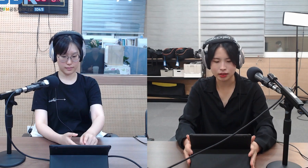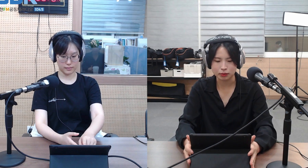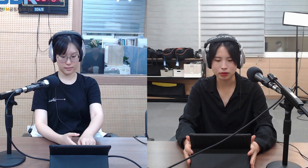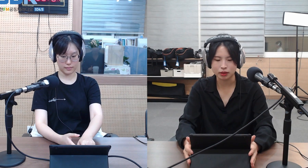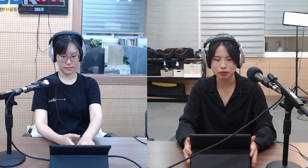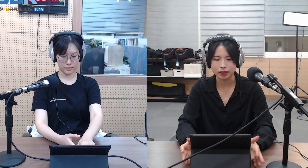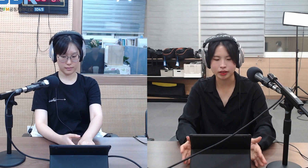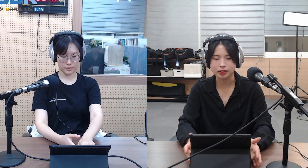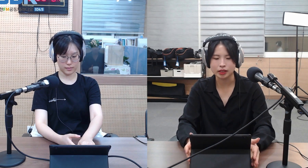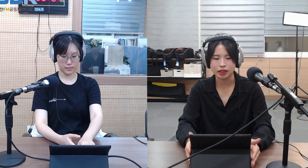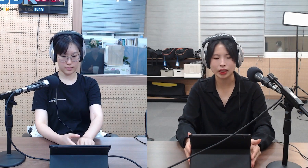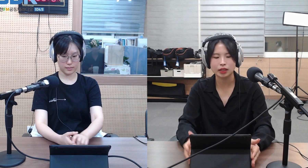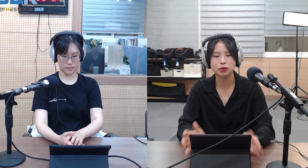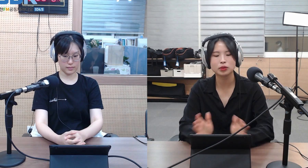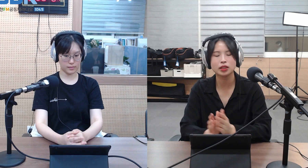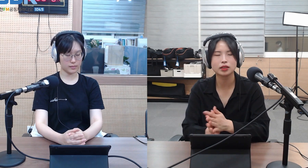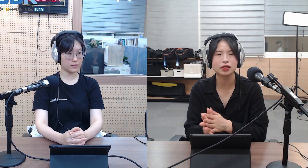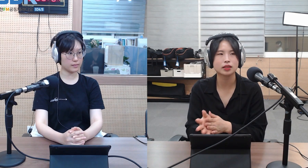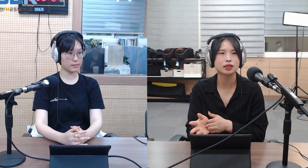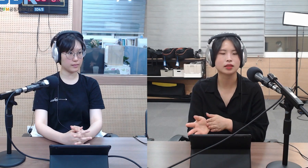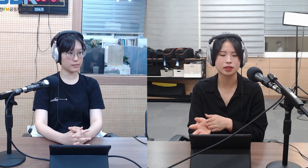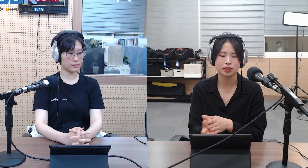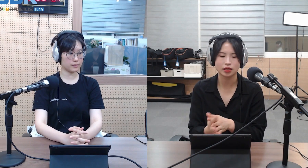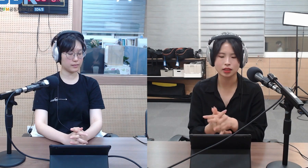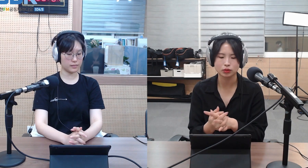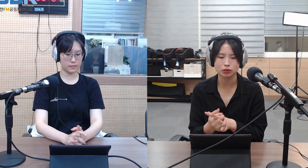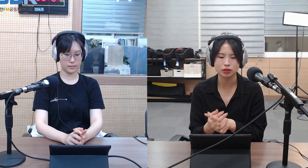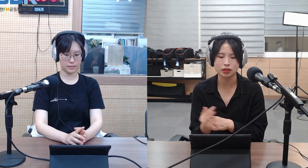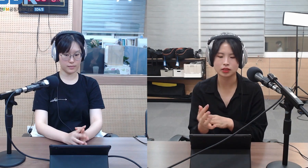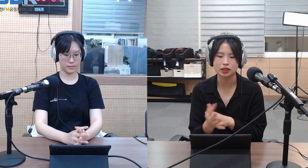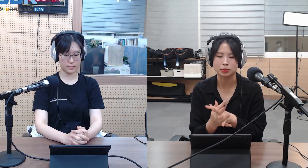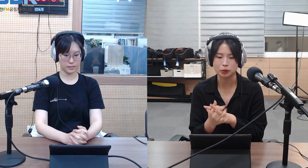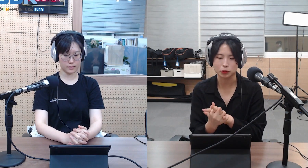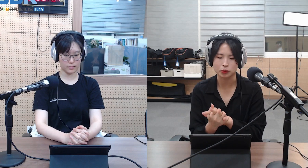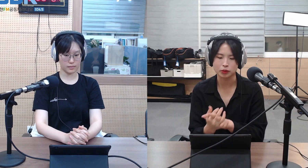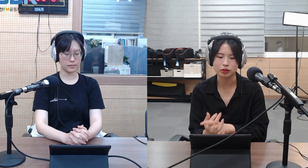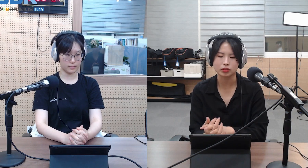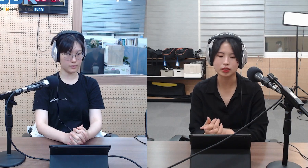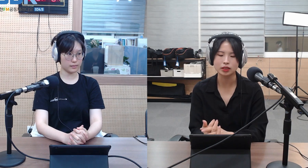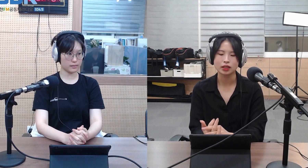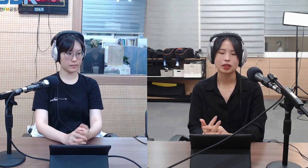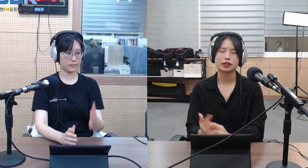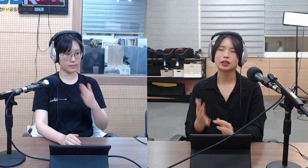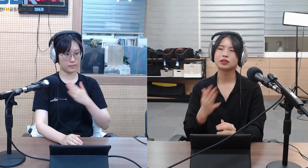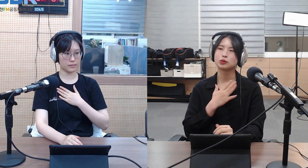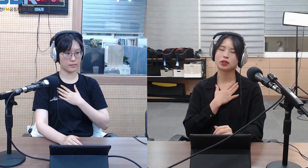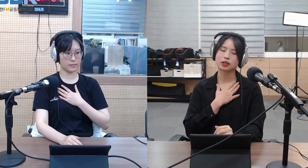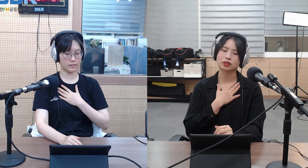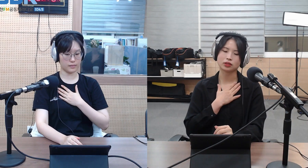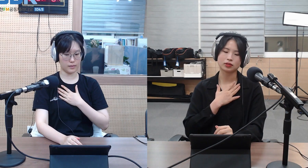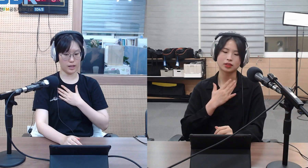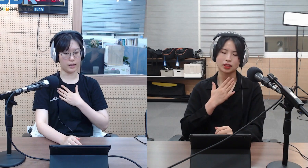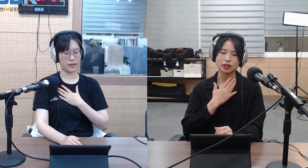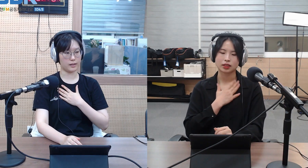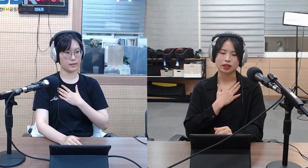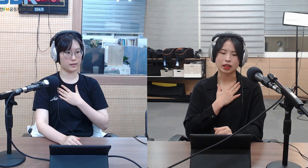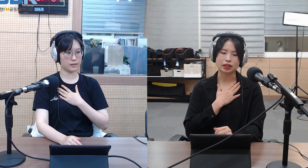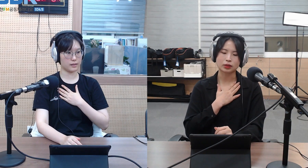한번 해볼게요. 나도 한때는 그이의 손을 잡고 이거는 나는 똑같겠죠? 네.